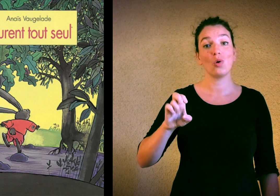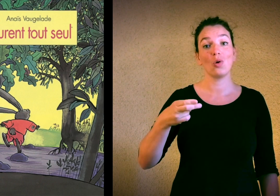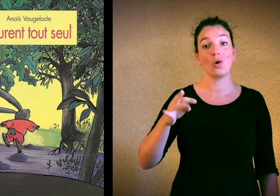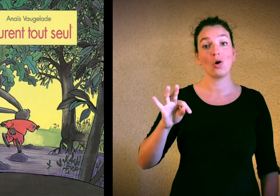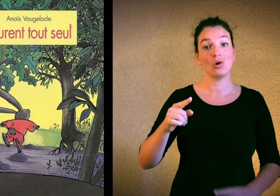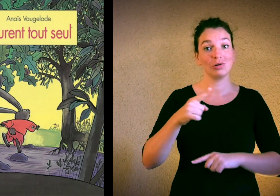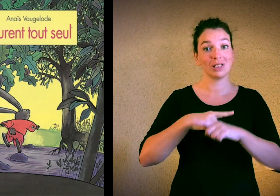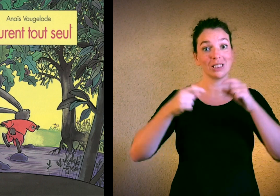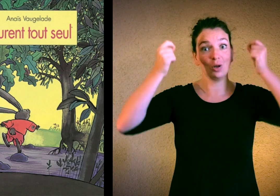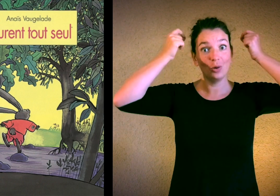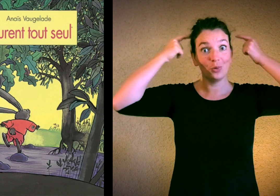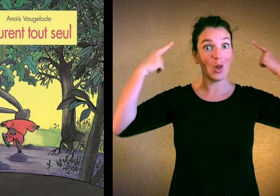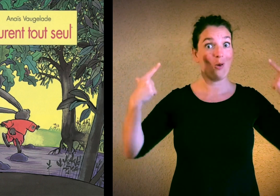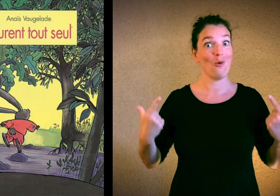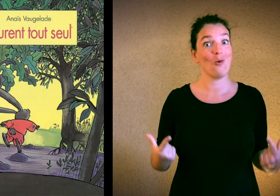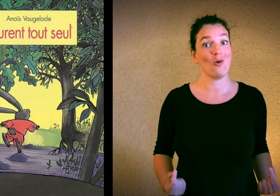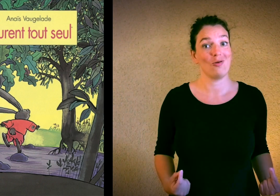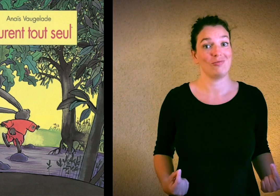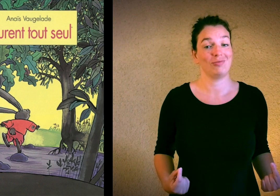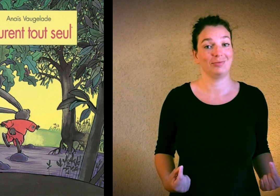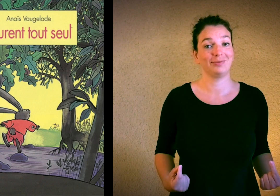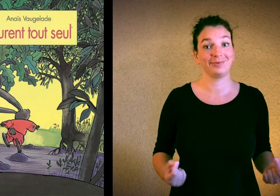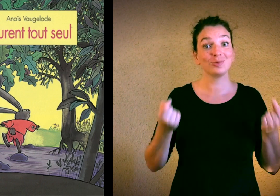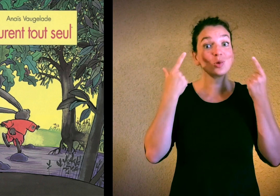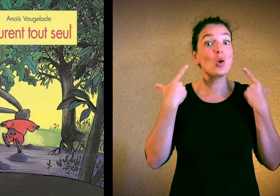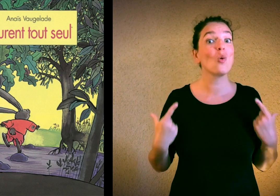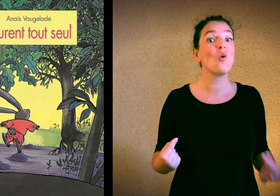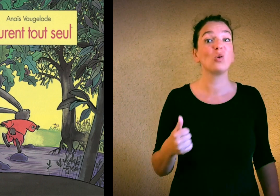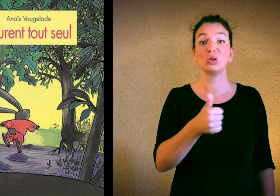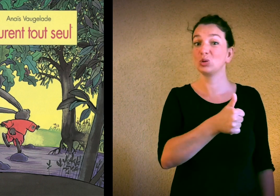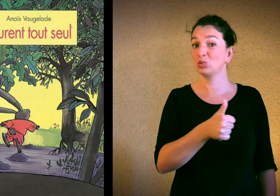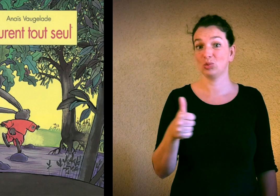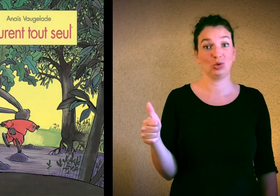Laurent tout seul, Anaïs Vaugelade.